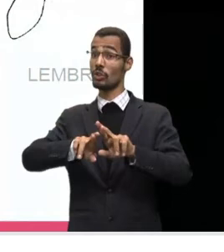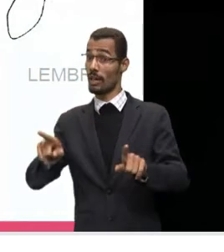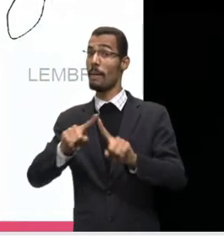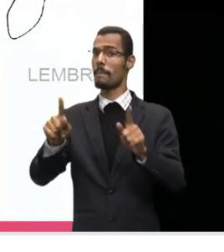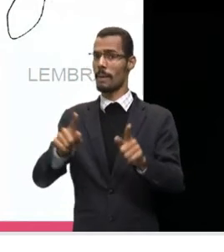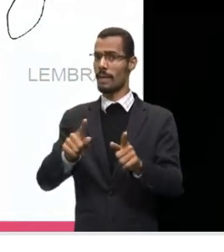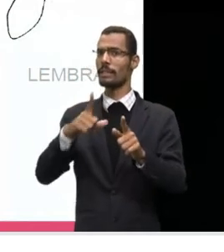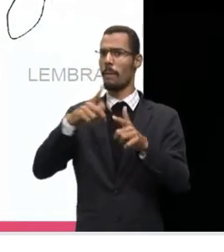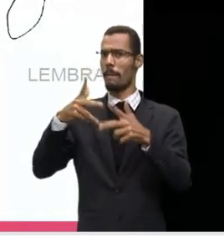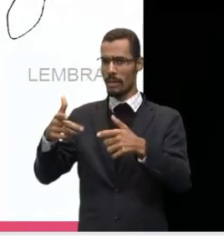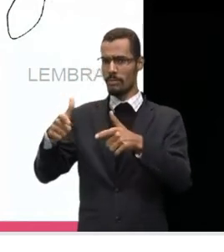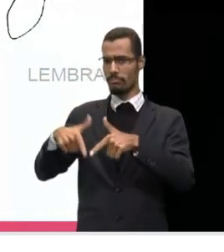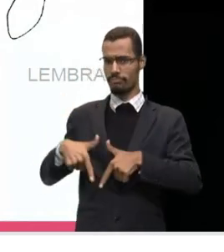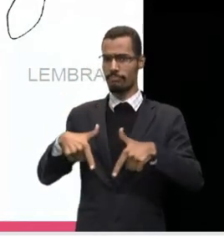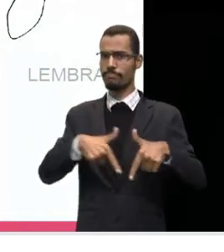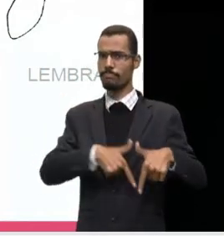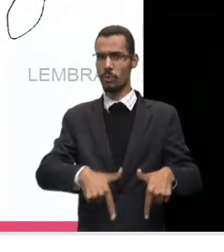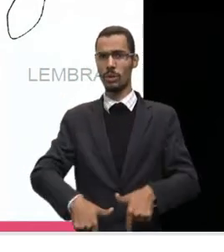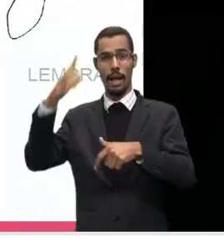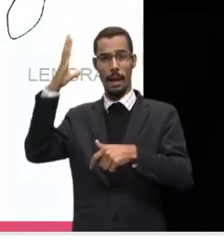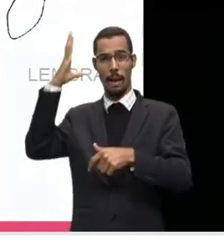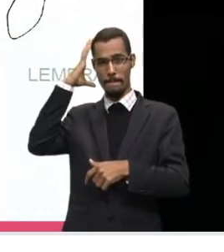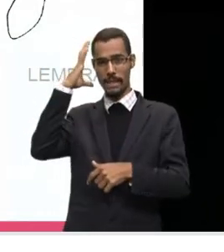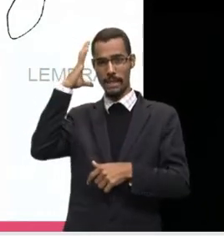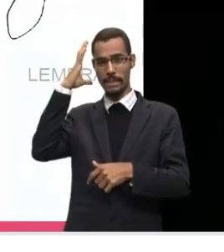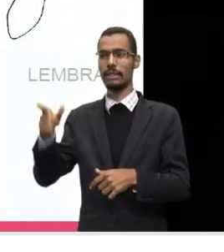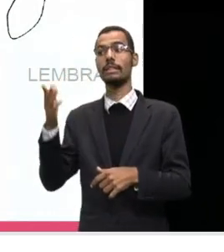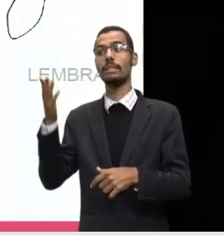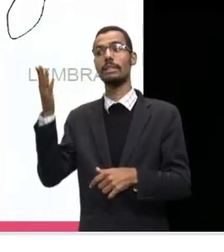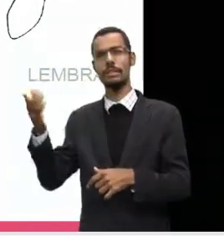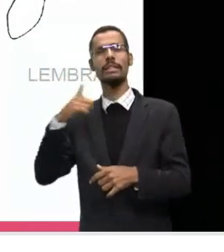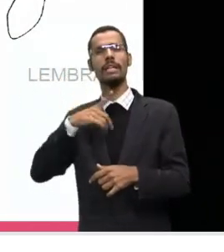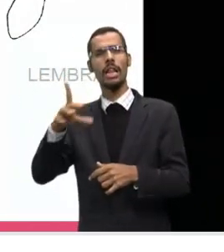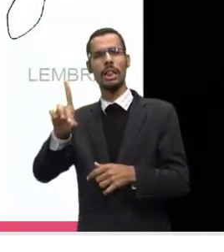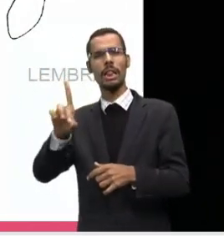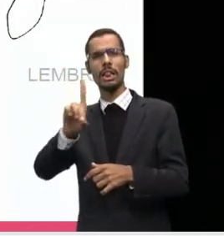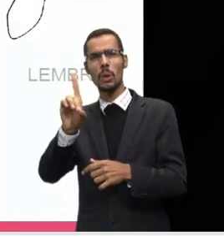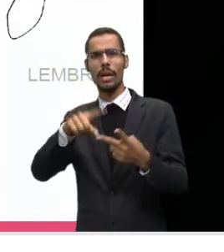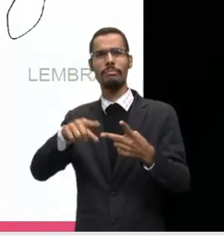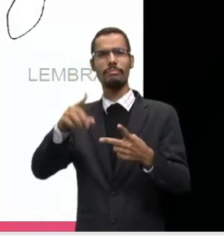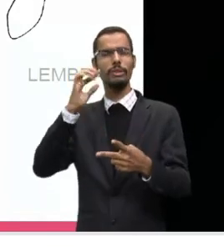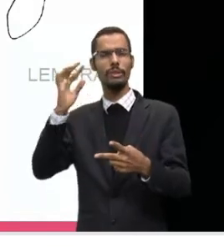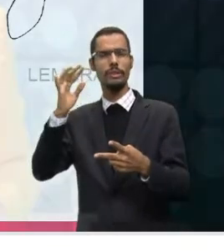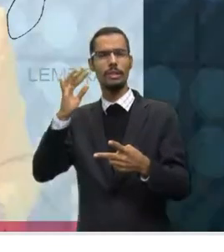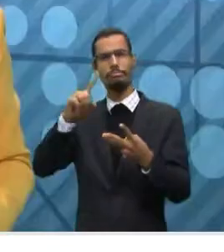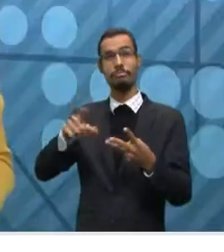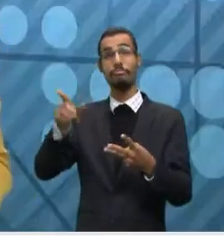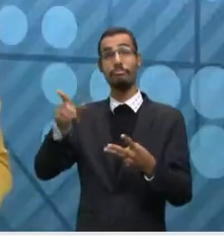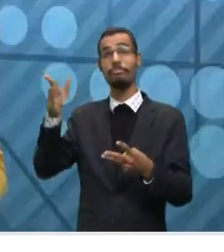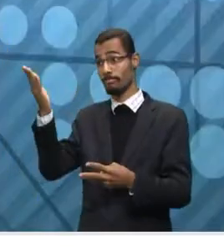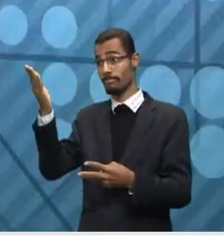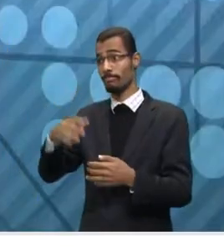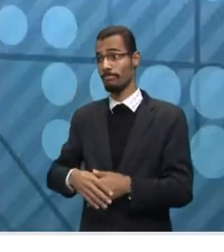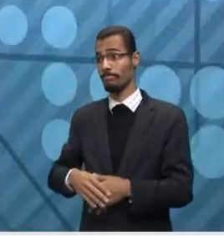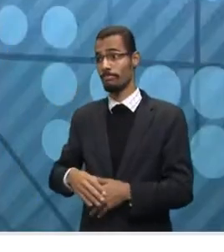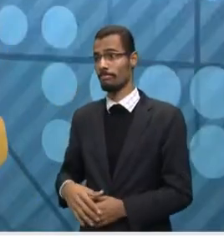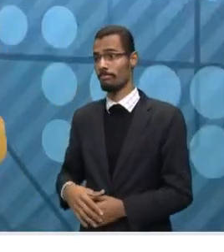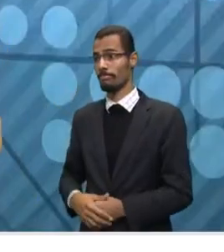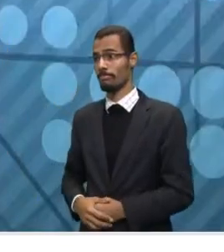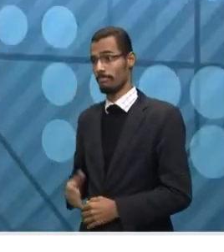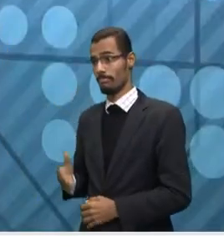mas o mesmo ponto de articulação que é a cabeça. Decorar, distrair e lembrar. Então, decorar é essa configuração de